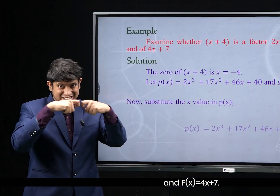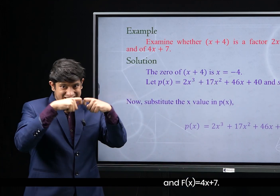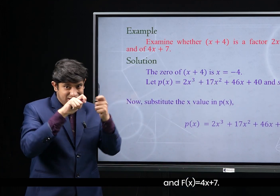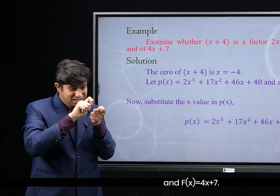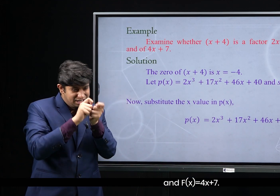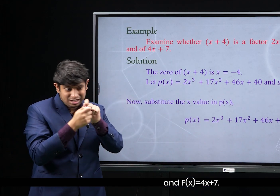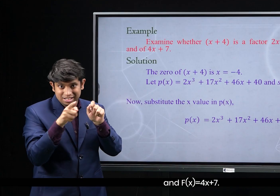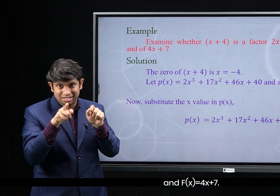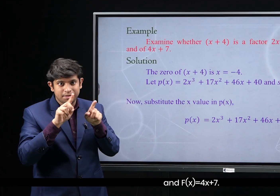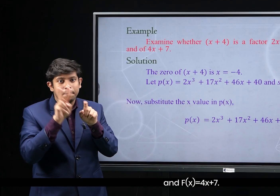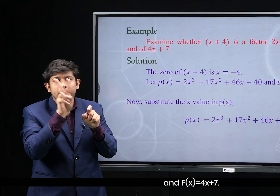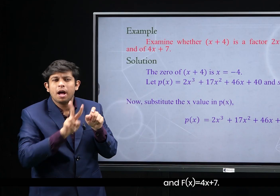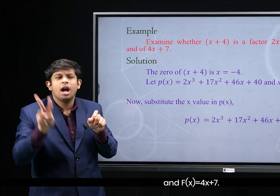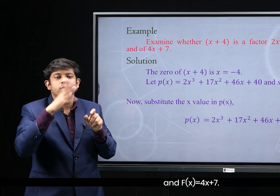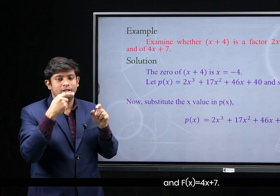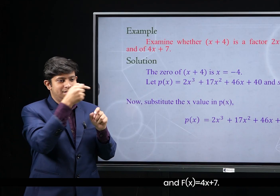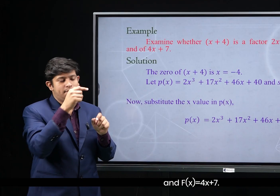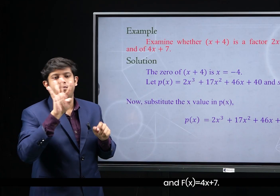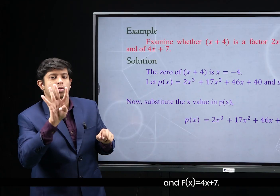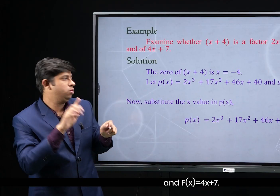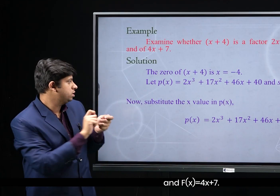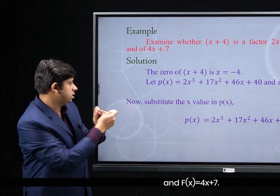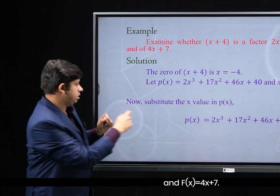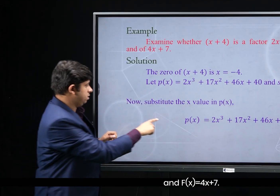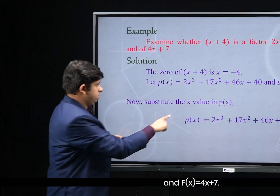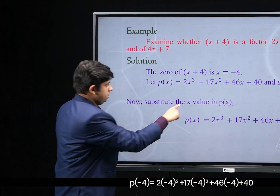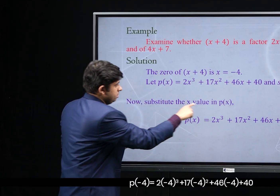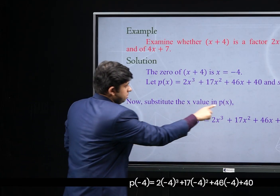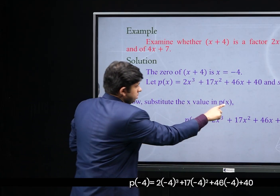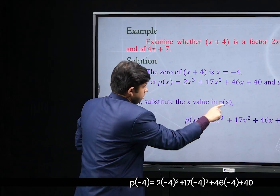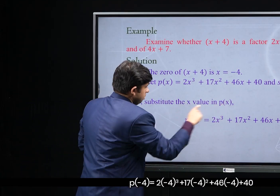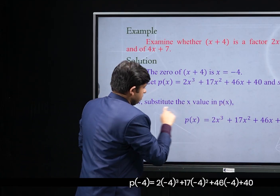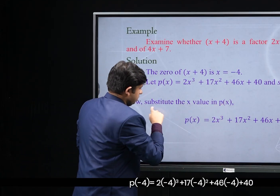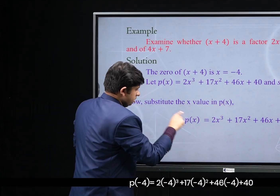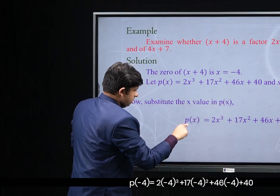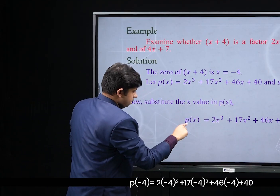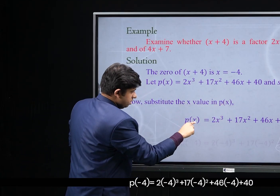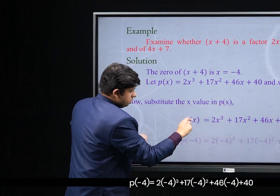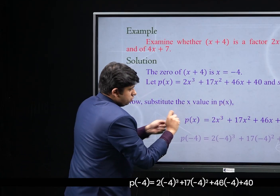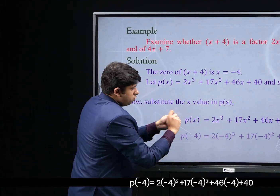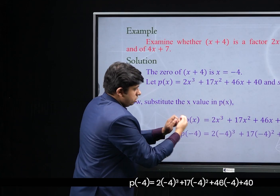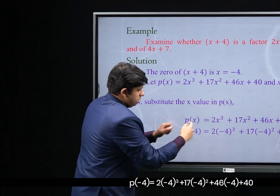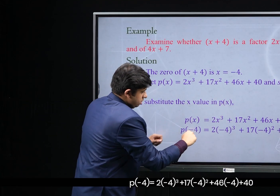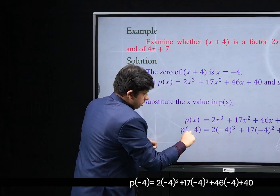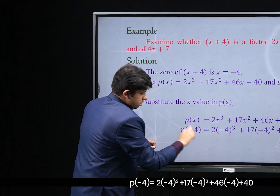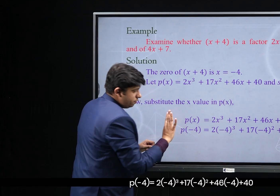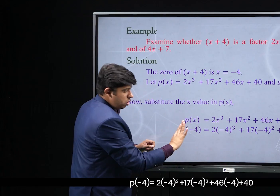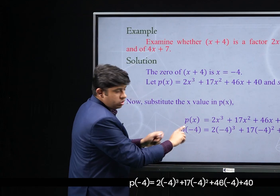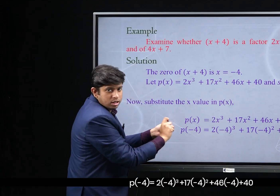ஈடு 4x கூட்டல் 7. p வடித்தல் 4 ஈடு 2 கழித்தல் 4